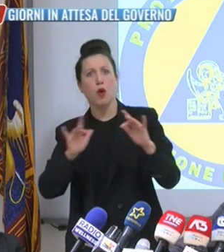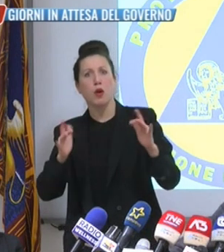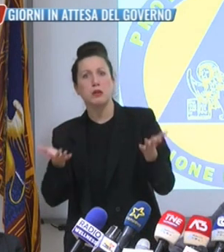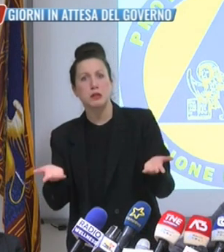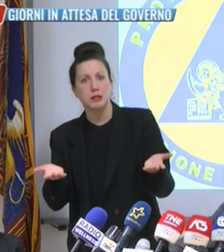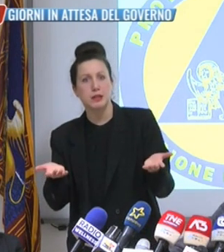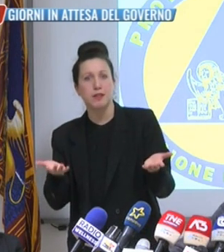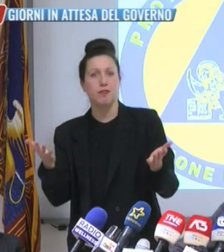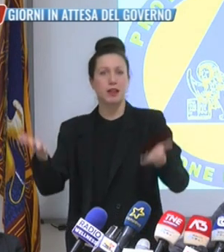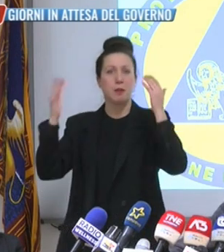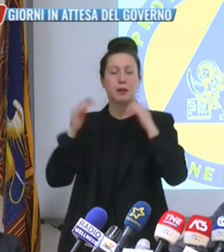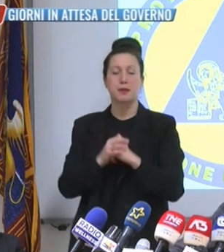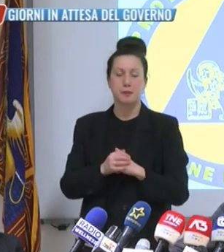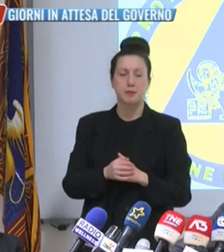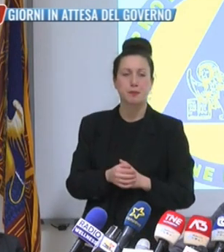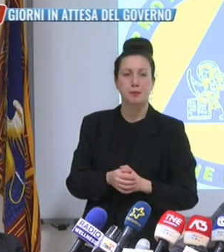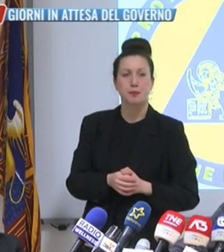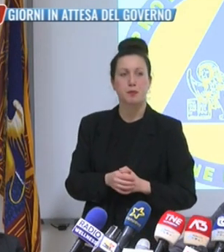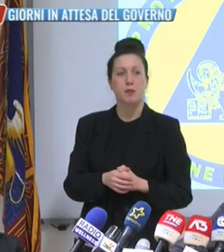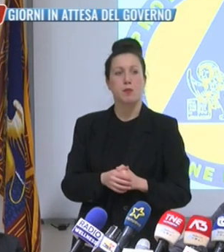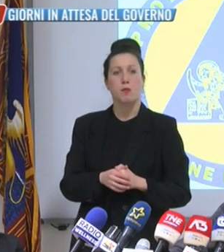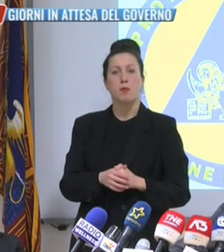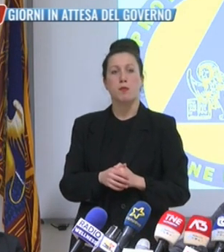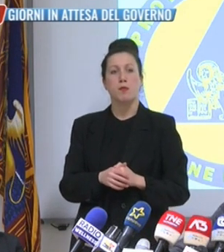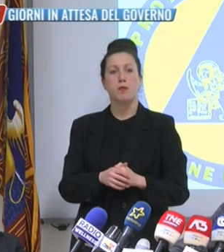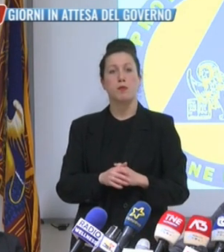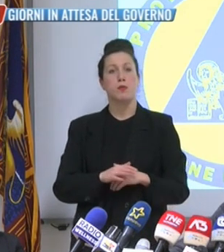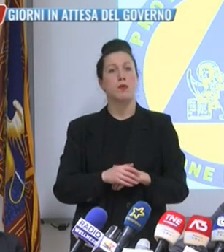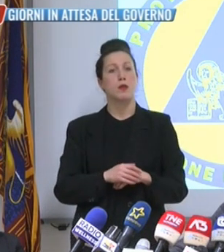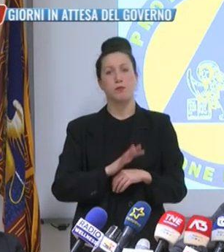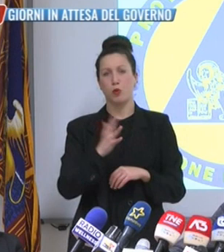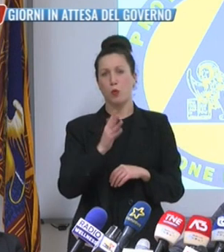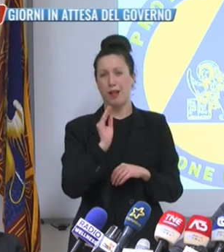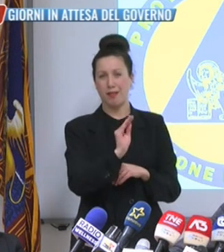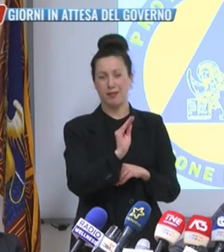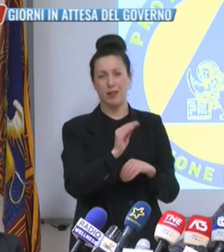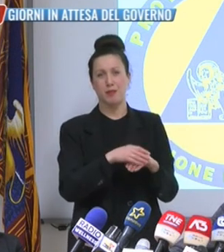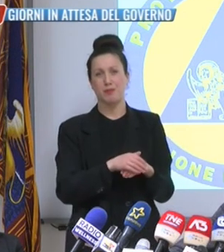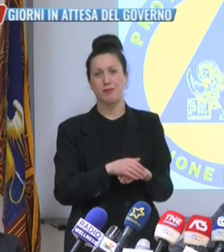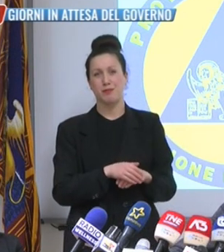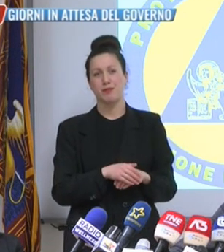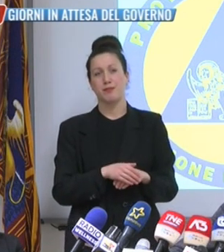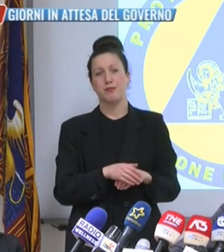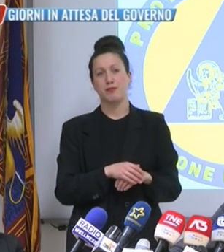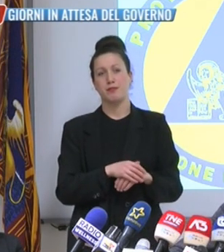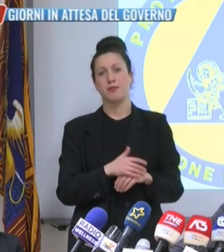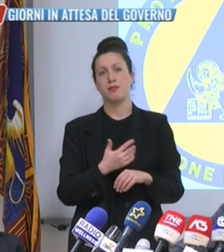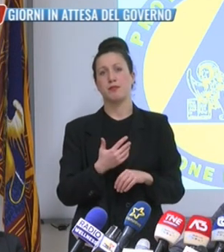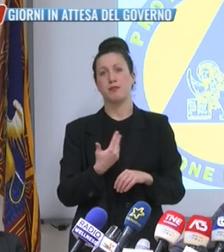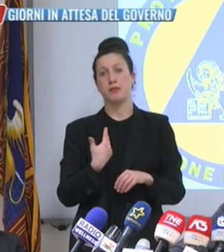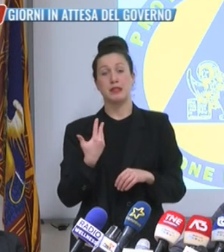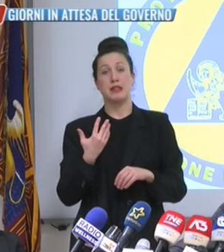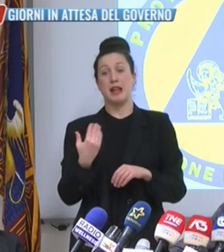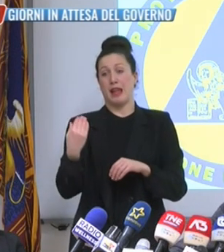Filippo, ho un'altra domanda. Prego, sì, allora, c'è arrivata l'ennesima richiesta, deve essere arrivata anche a